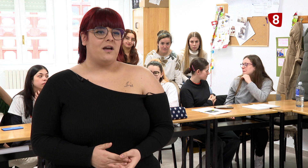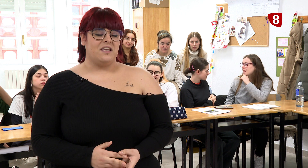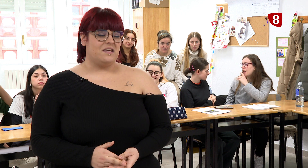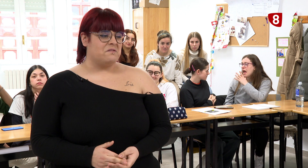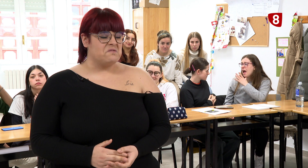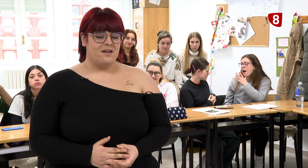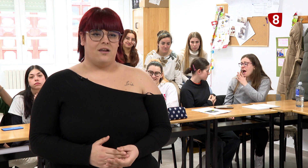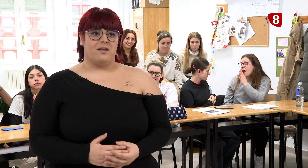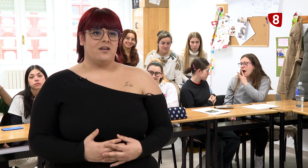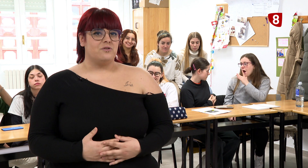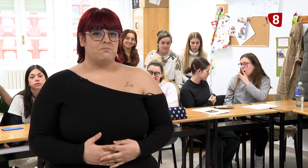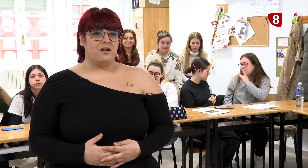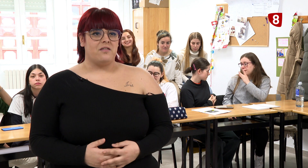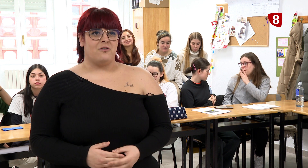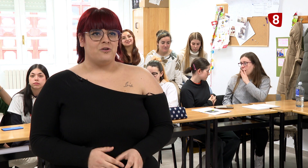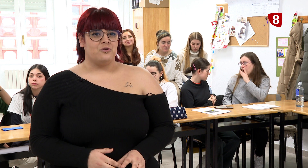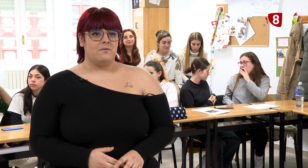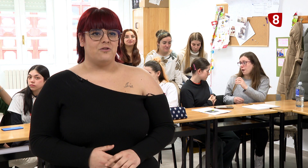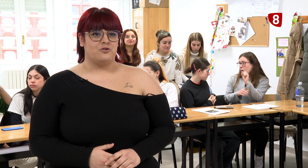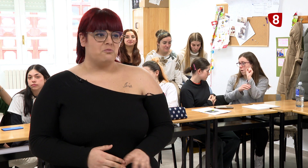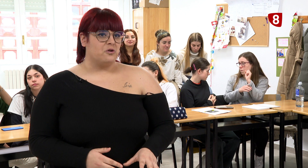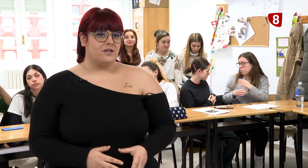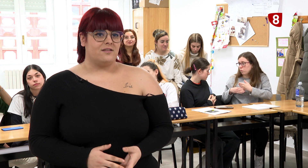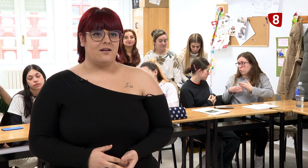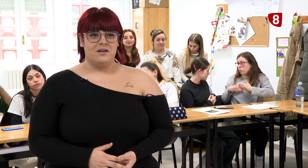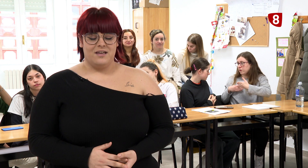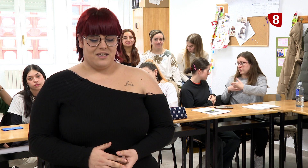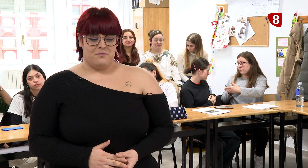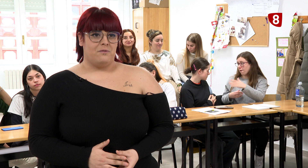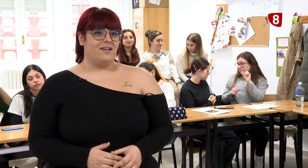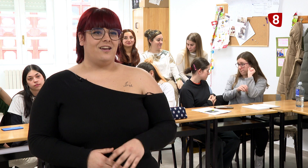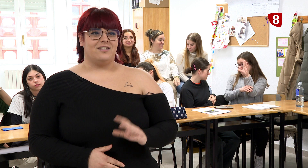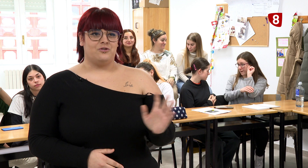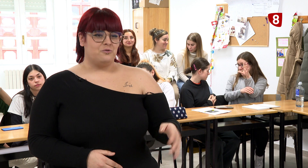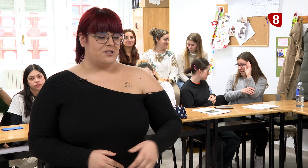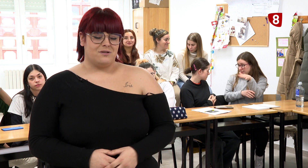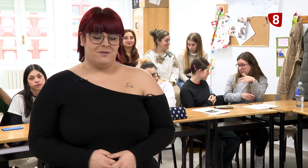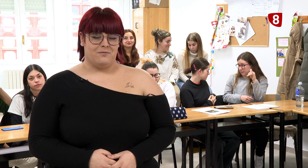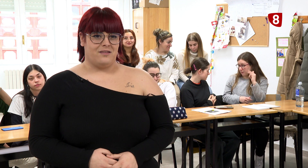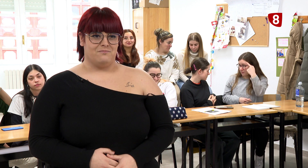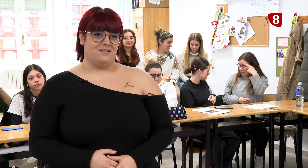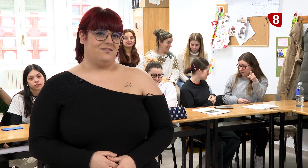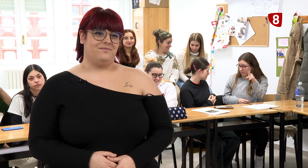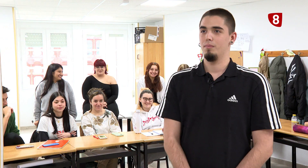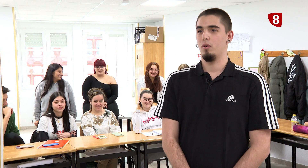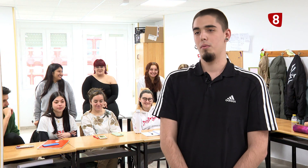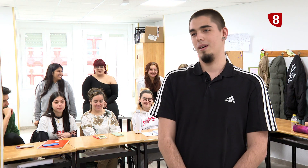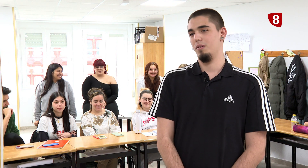y la verdad que es una experiencia, lo que yo estoy viviendo, estoy muy contenta y volvería a elegir esto muchísimas veces más. Un poco abrumador, yo